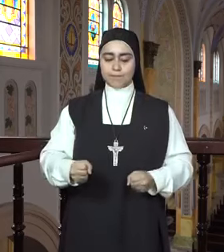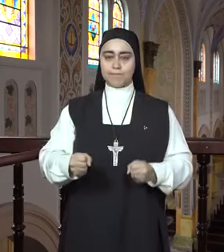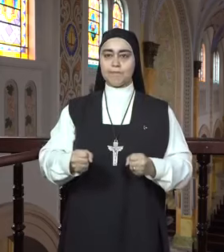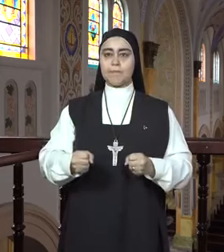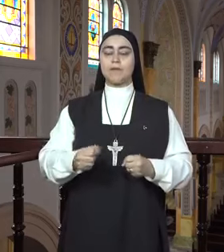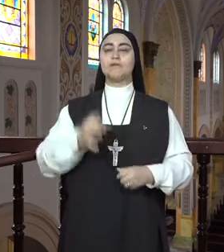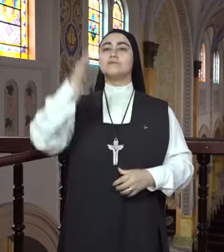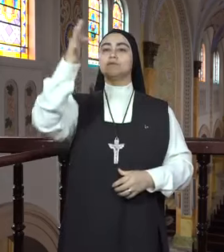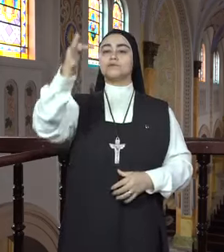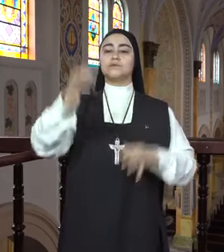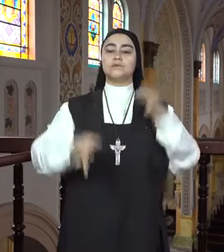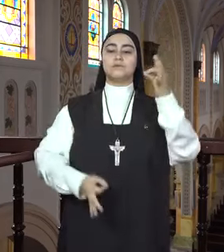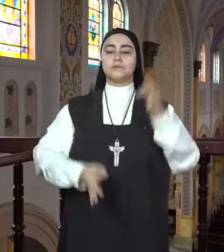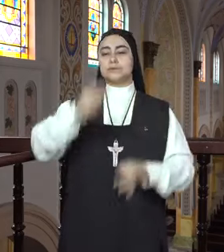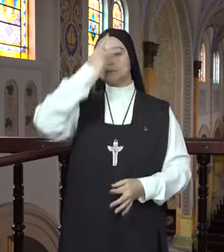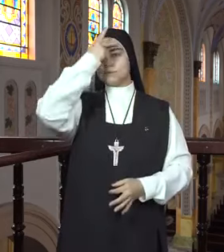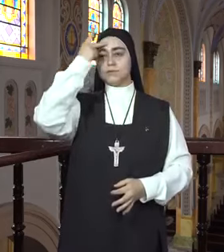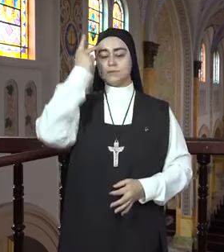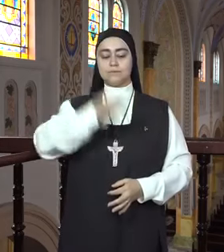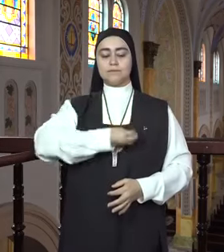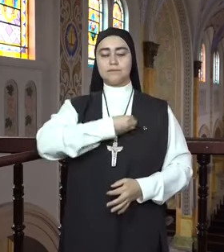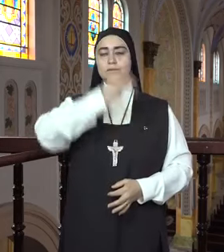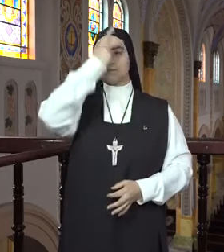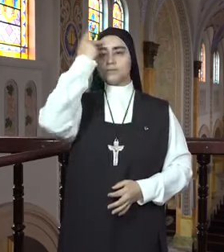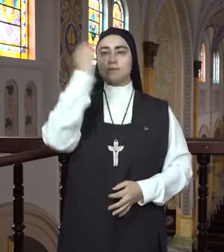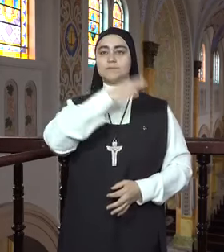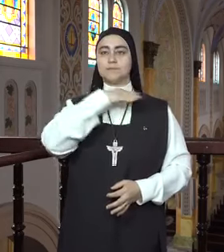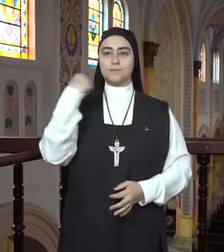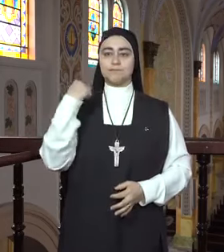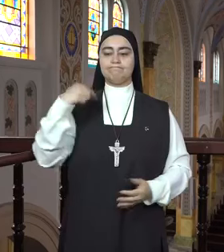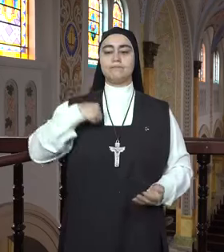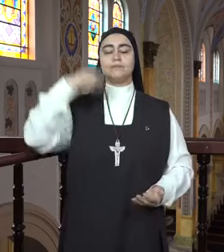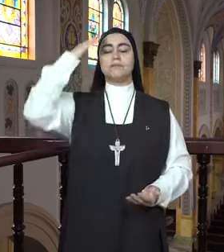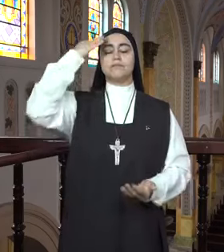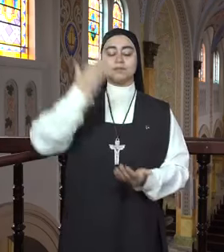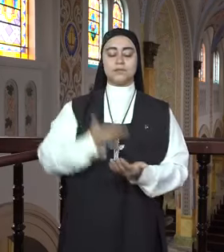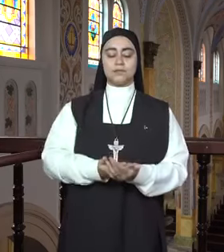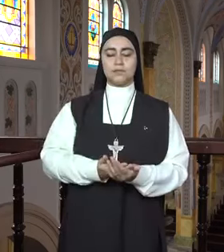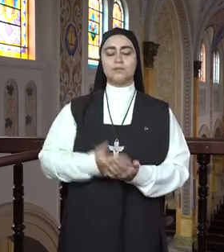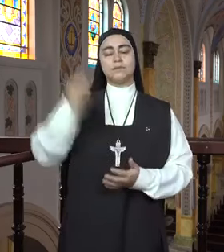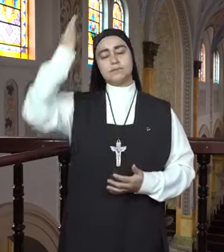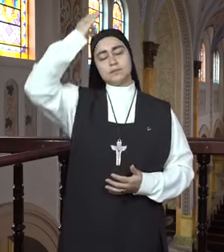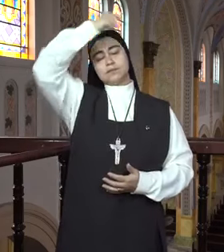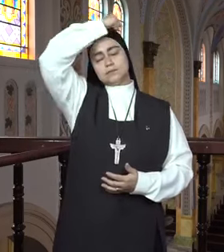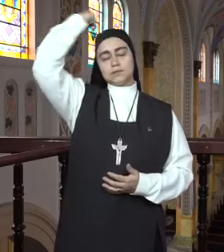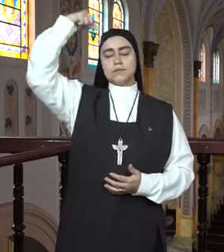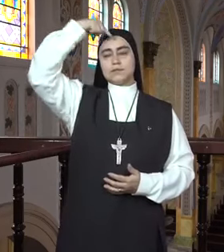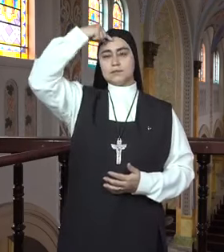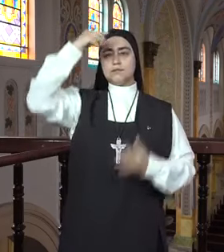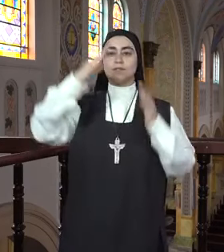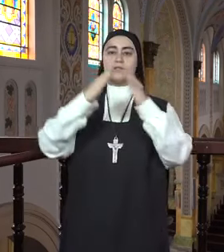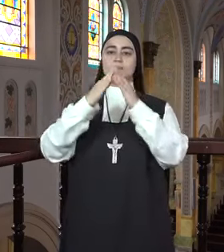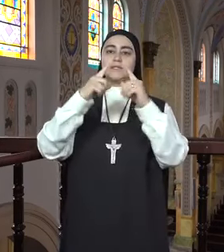julgar os vivos e os mortos. Creio no Espírito Santo, na Santa Igreja Católica,